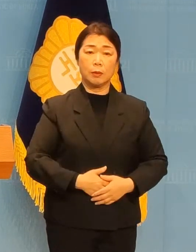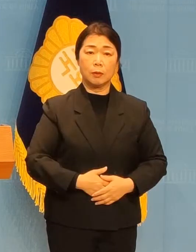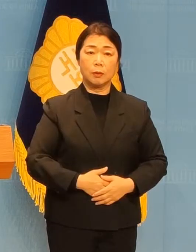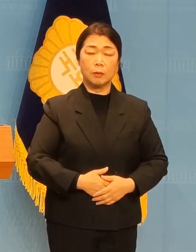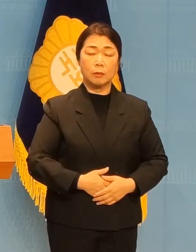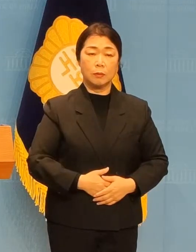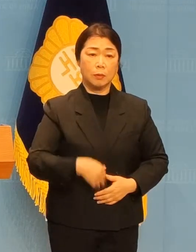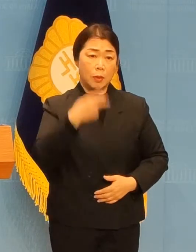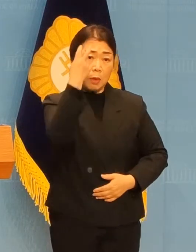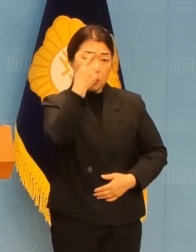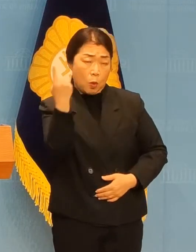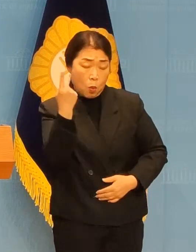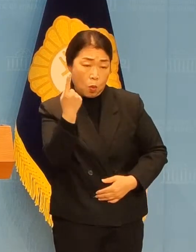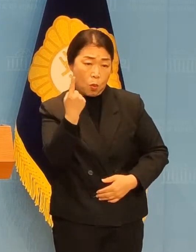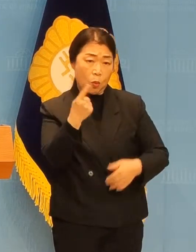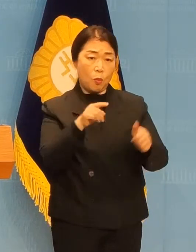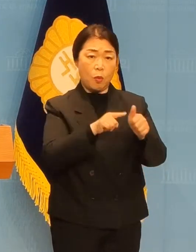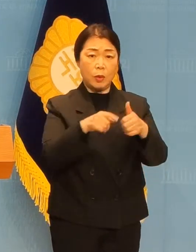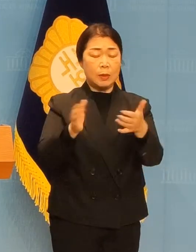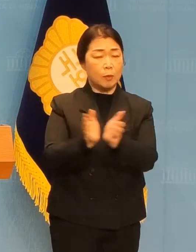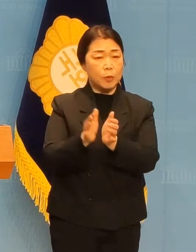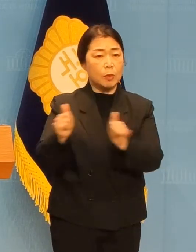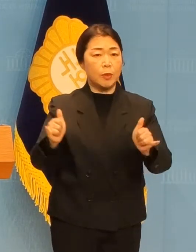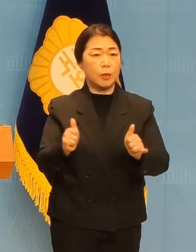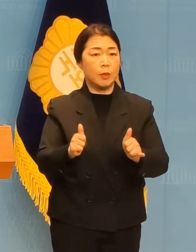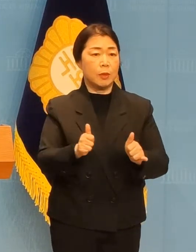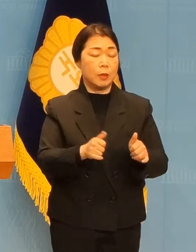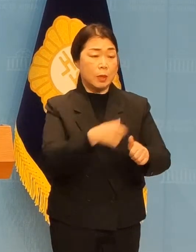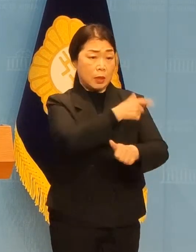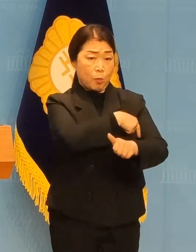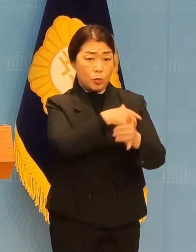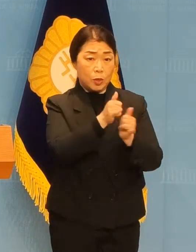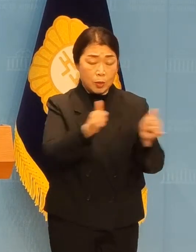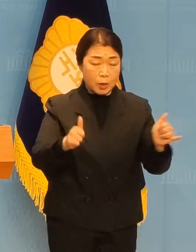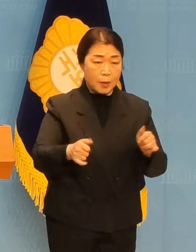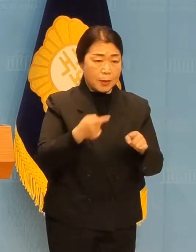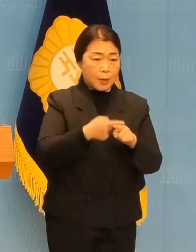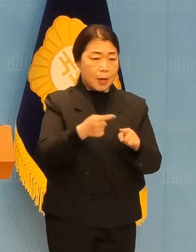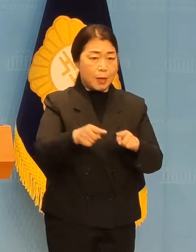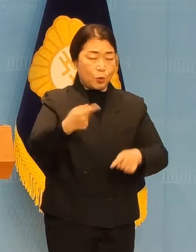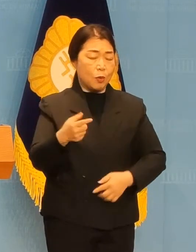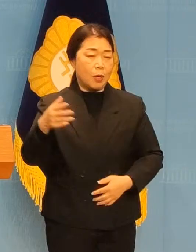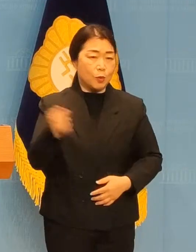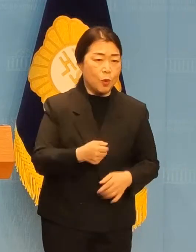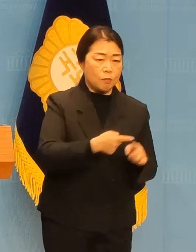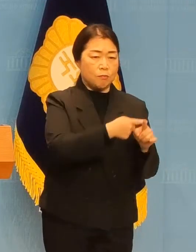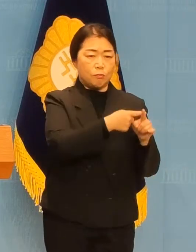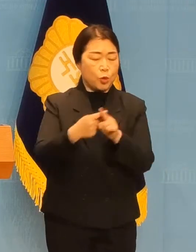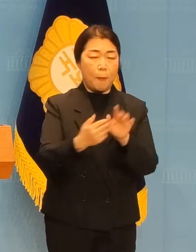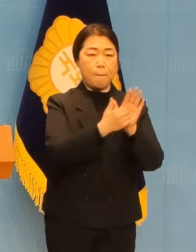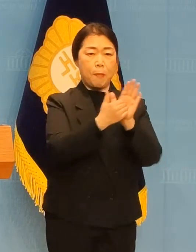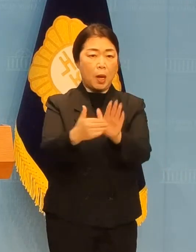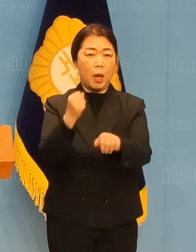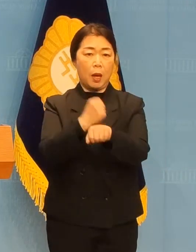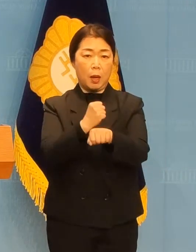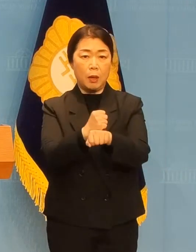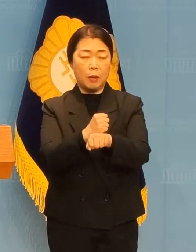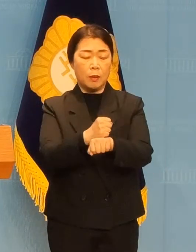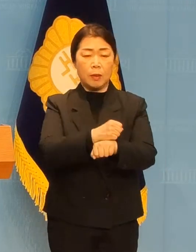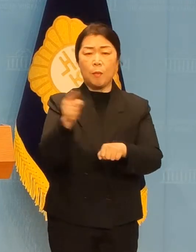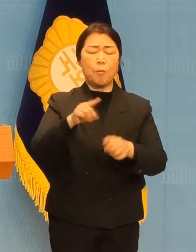경호처 간부들에게 칼이라도 휴대해 무조건 막으라며 직접 유혈 사태를